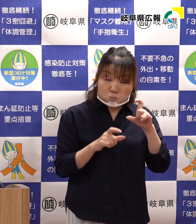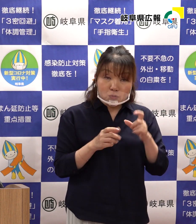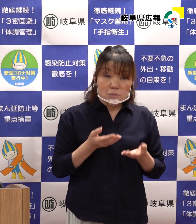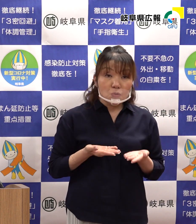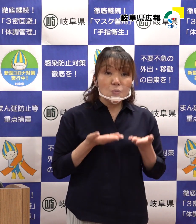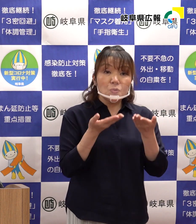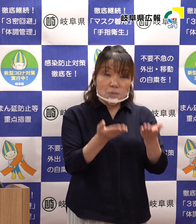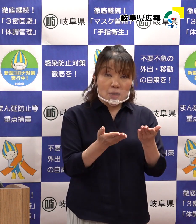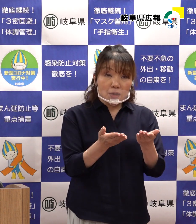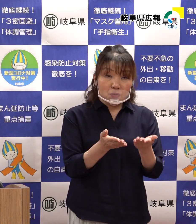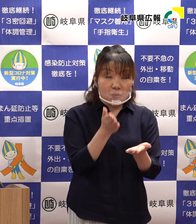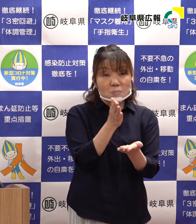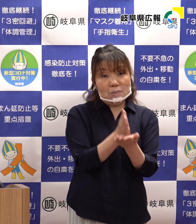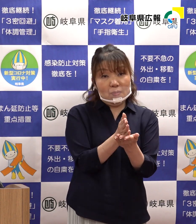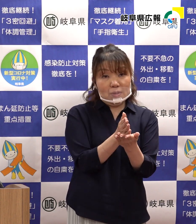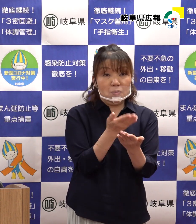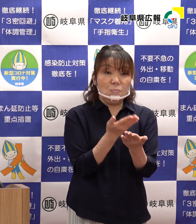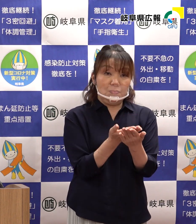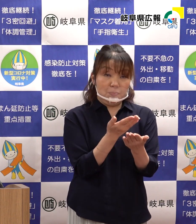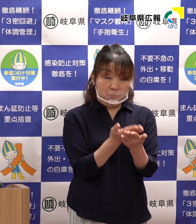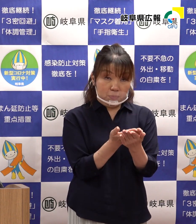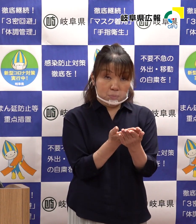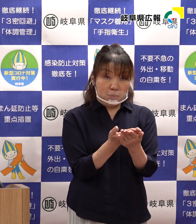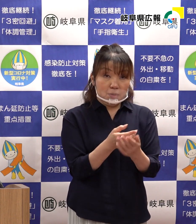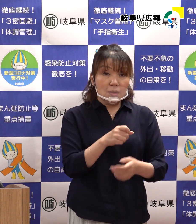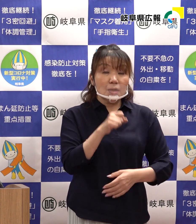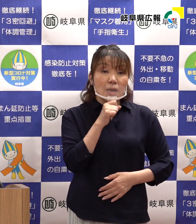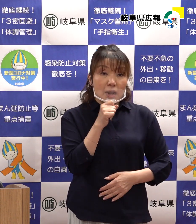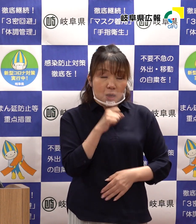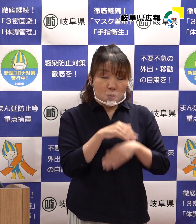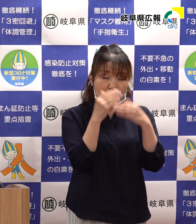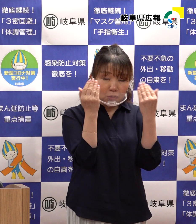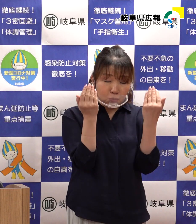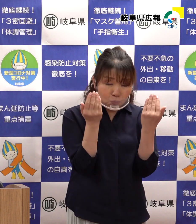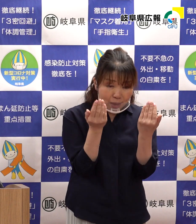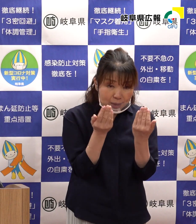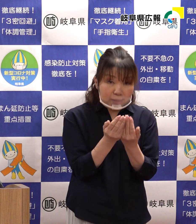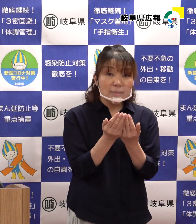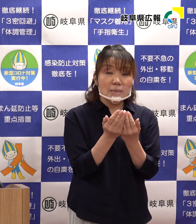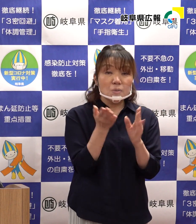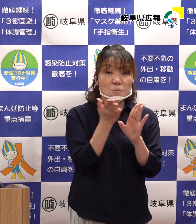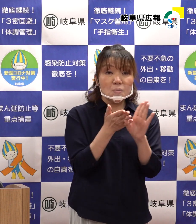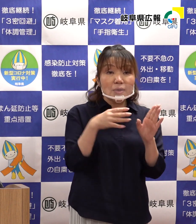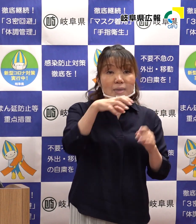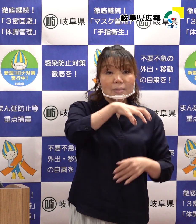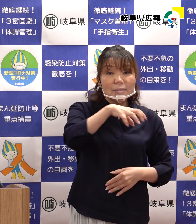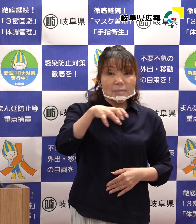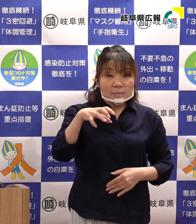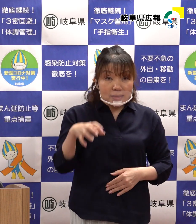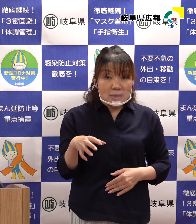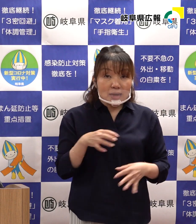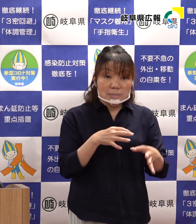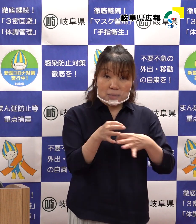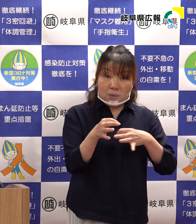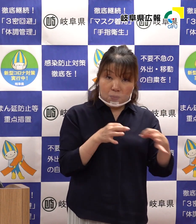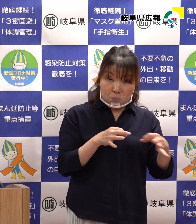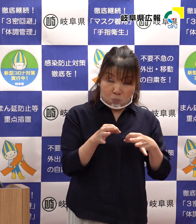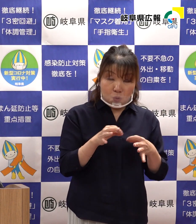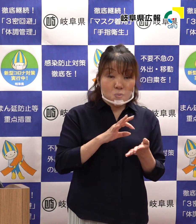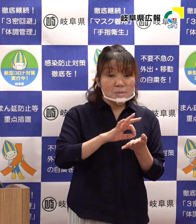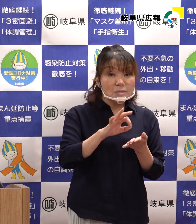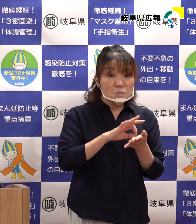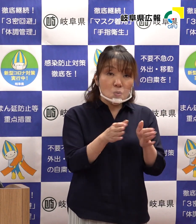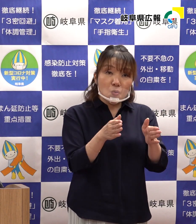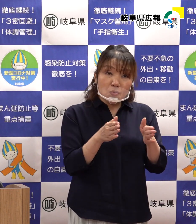するということ、それからカラオケ設備を有するすべての県内の店舗において、利用自粛を要請する